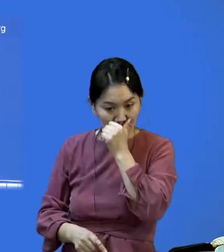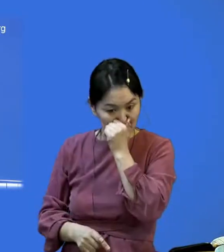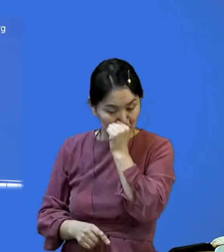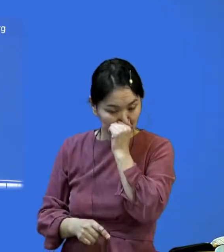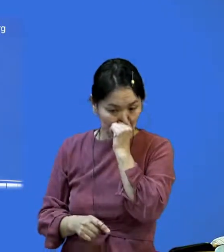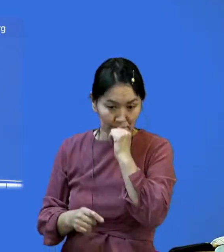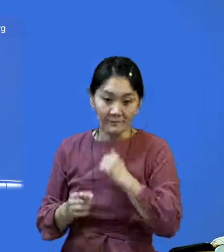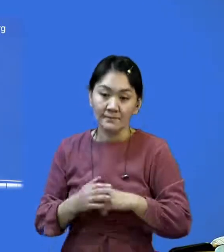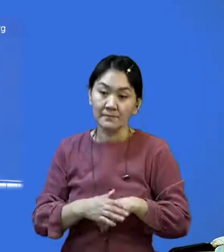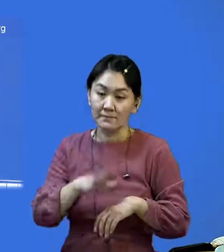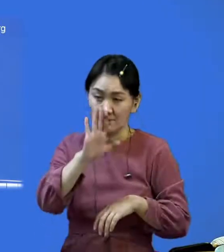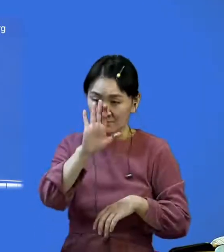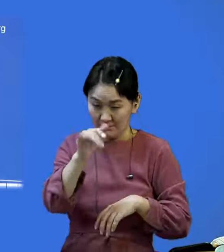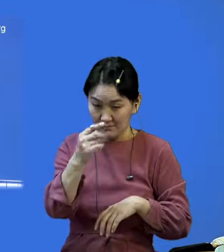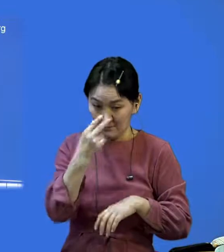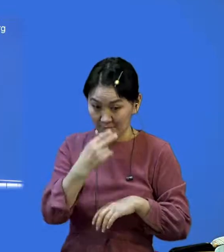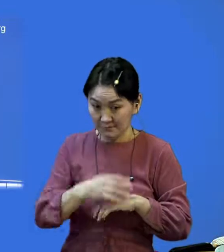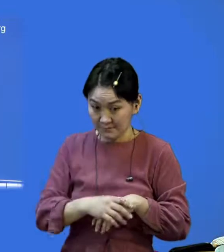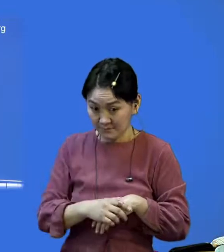Хүмүүс